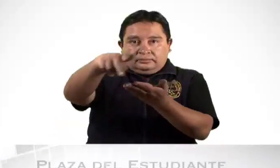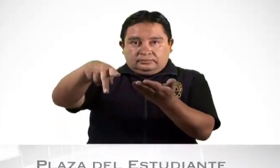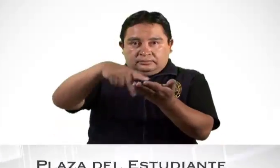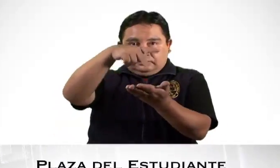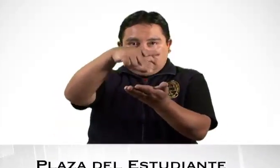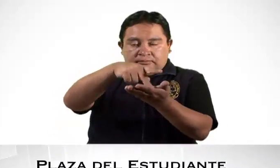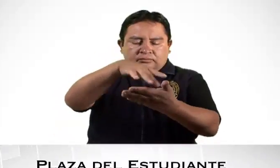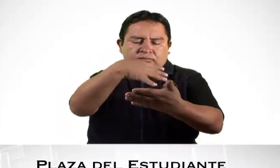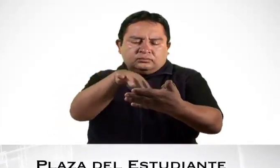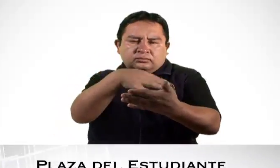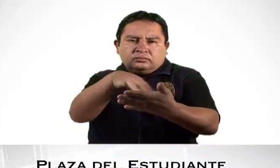Plaza del Estudiante.